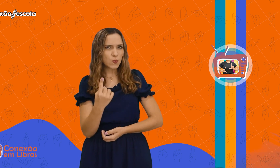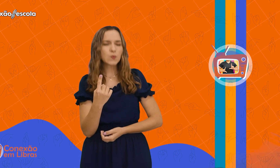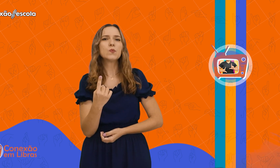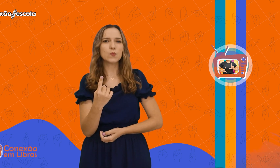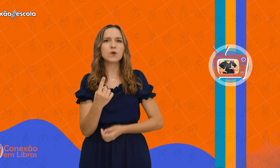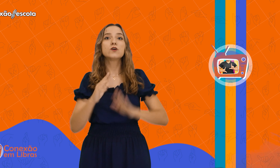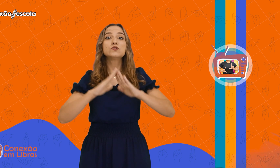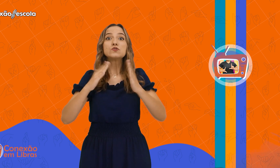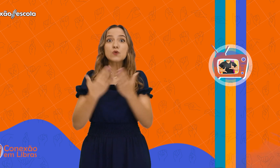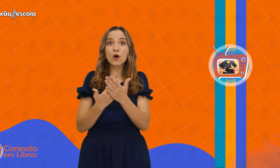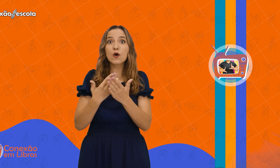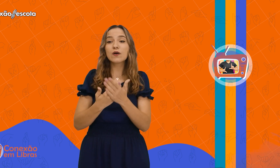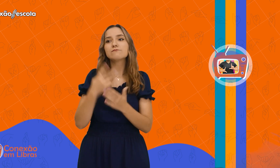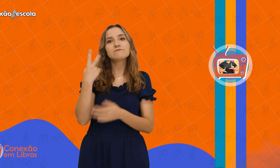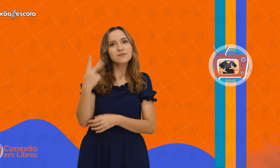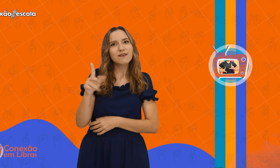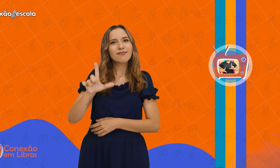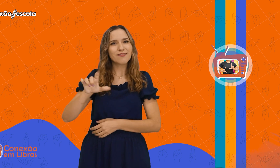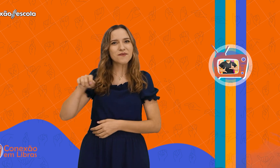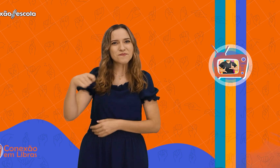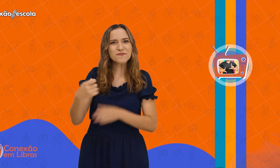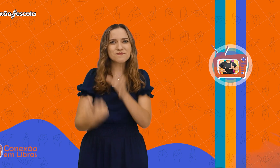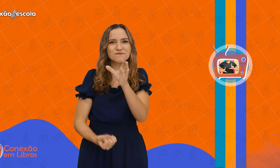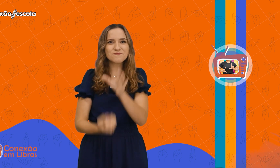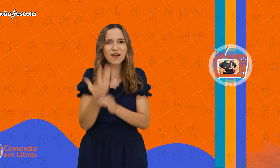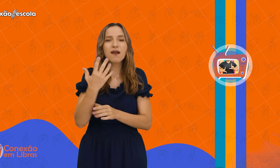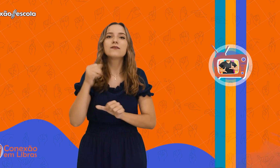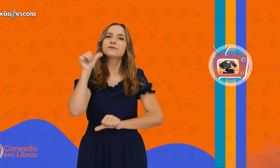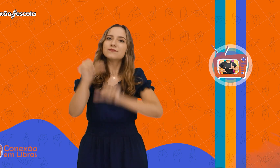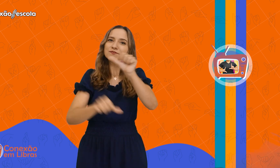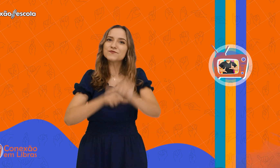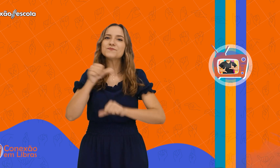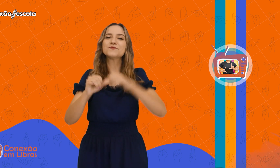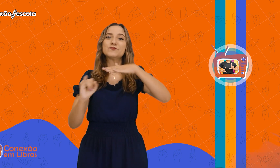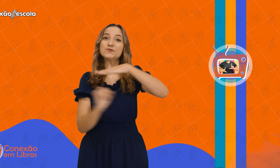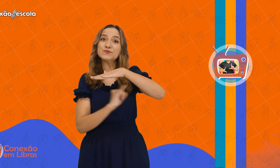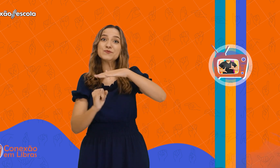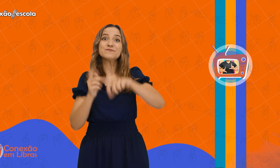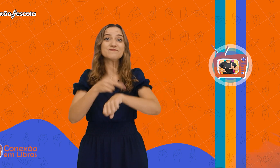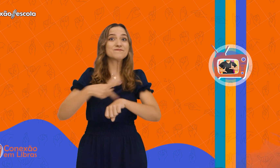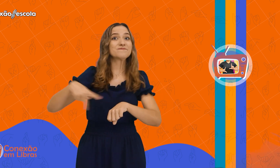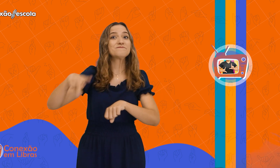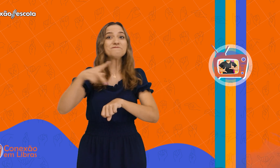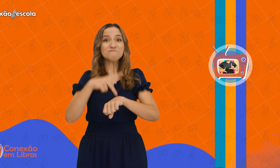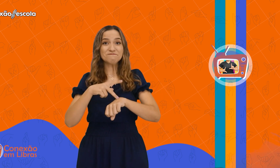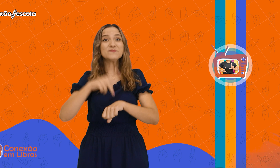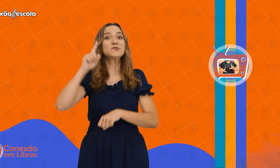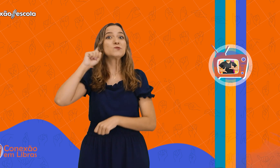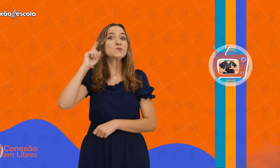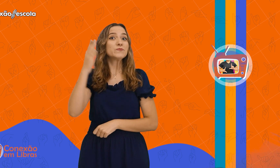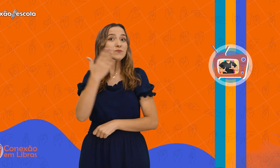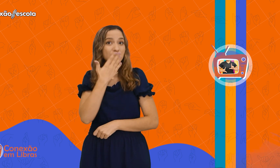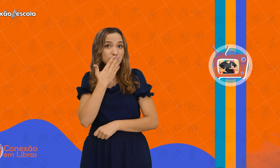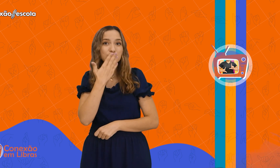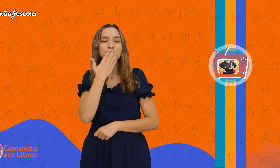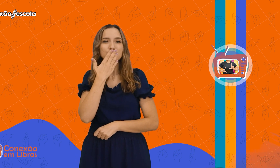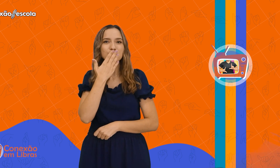1791, a escola fundada por Lepé se transforma em Instituto Nacional de Surdos Mudos,